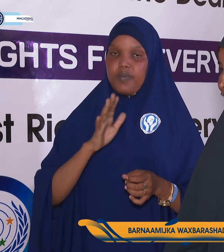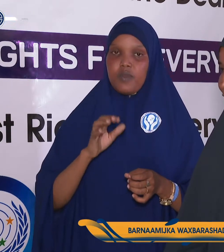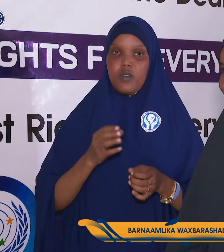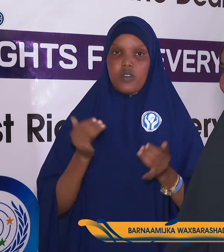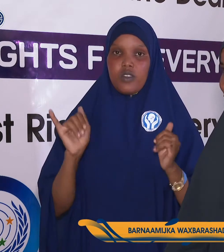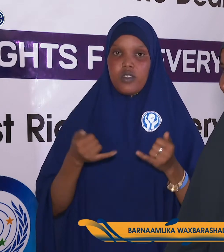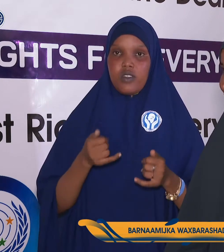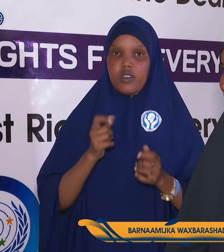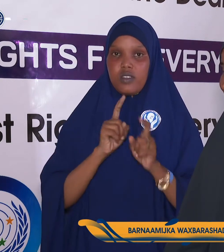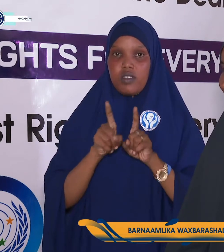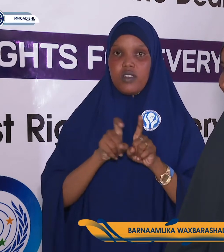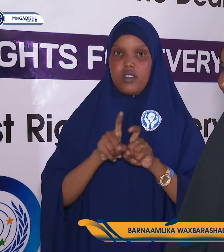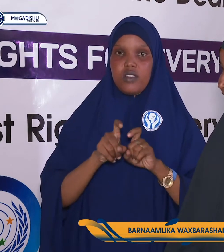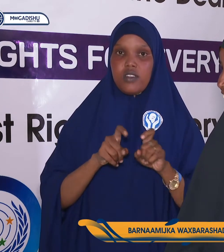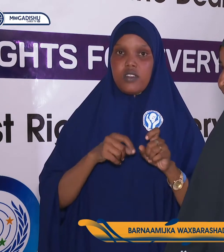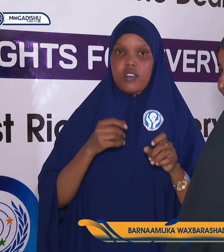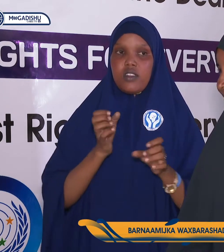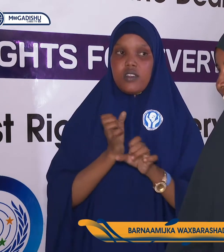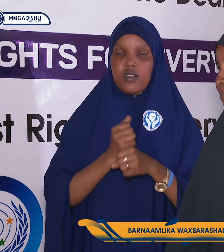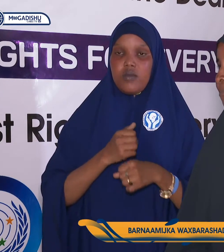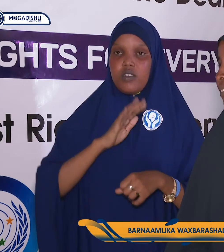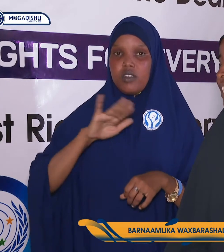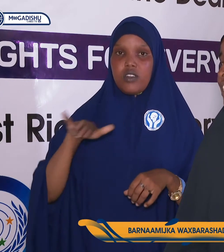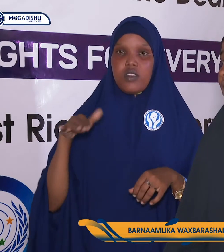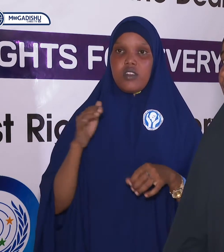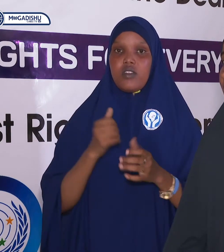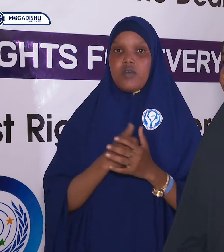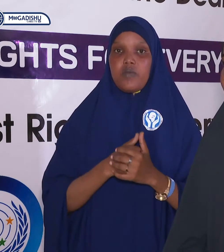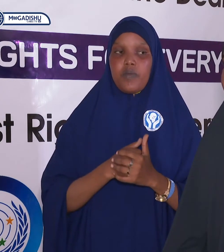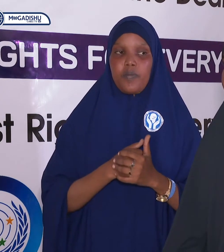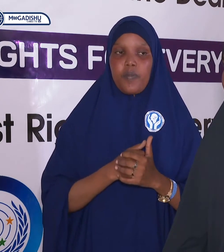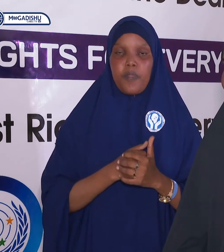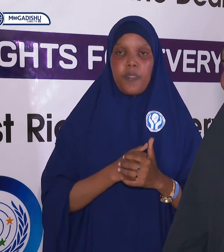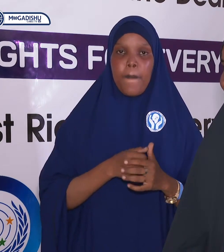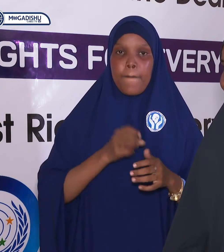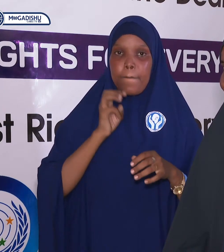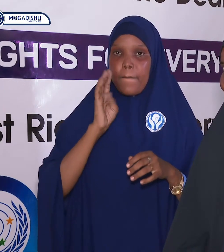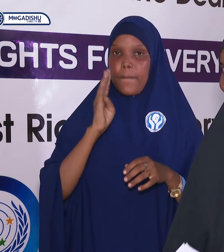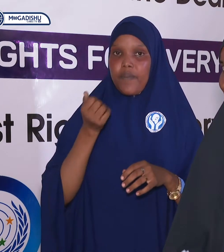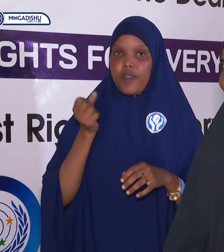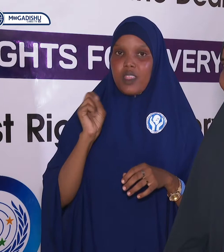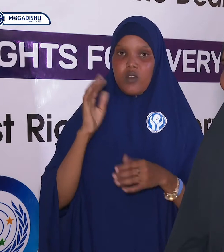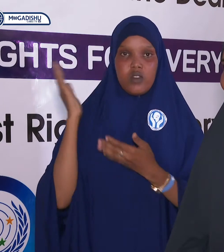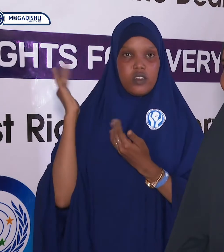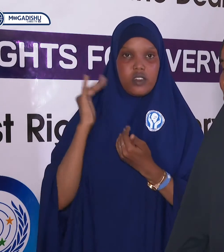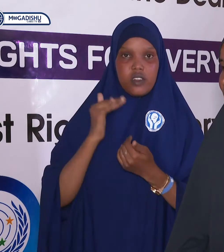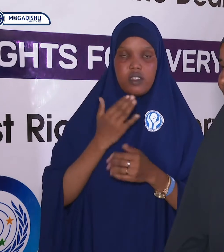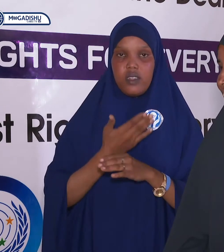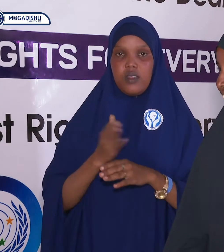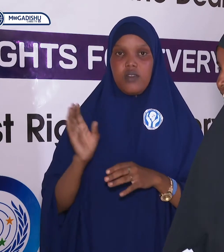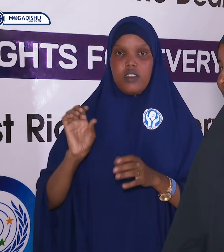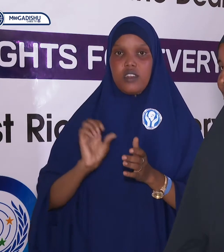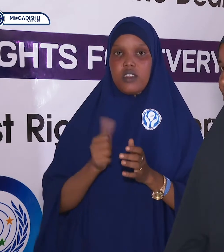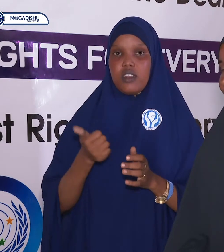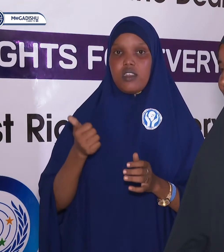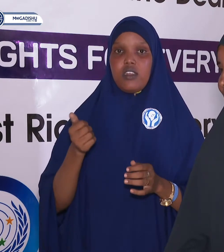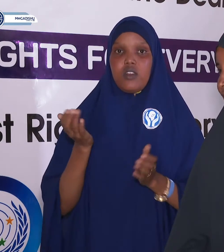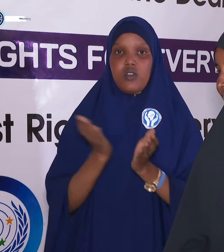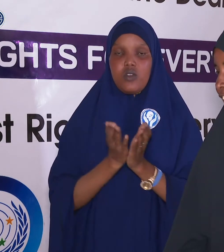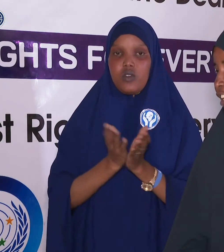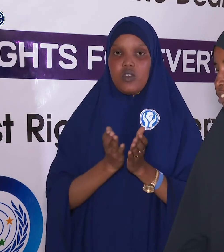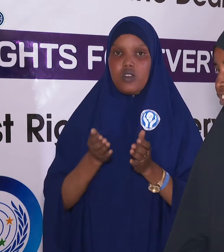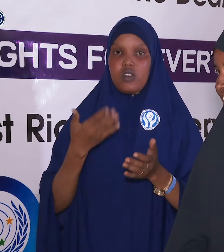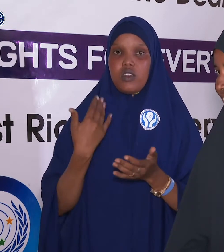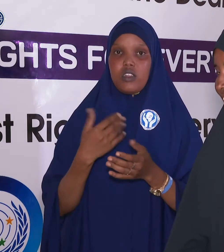samayno tartan iyo isla xifaaltan ka dhanaha ardayda, balse waxaan rajaynayaa qeybaha kaleeto ee iskuulada inaa xiriir wanaagsan